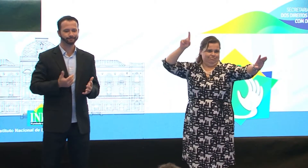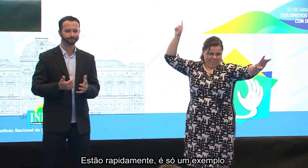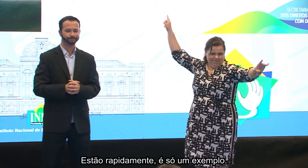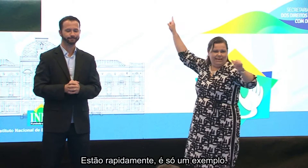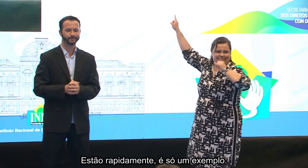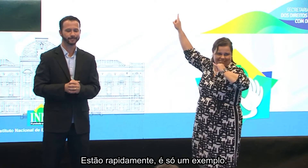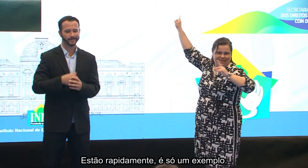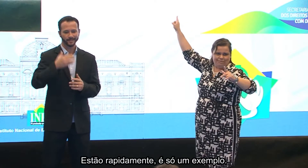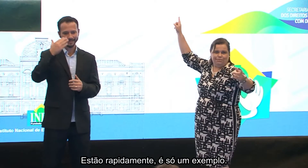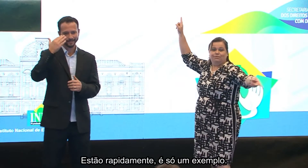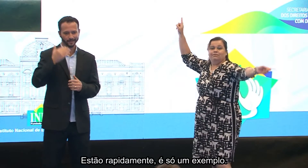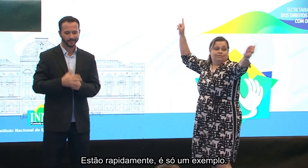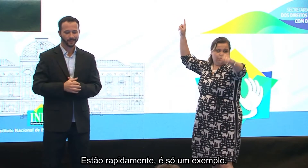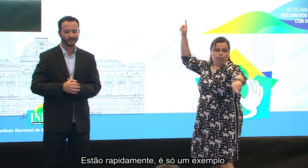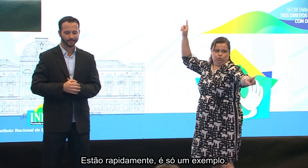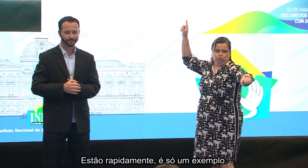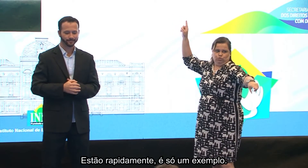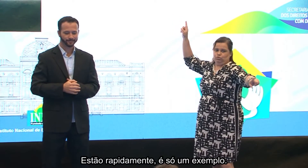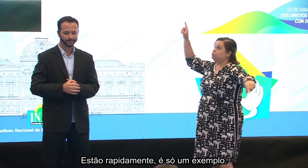Então, rapidamente, é só um exemplo.